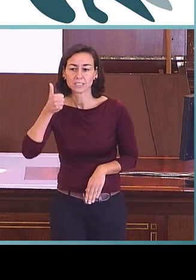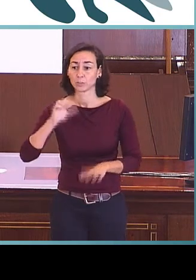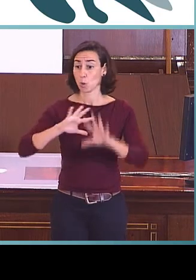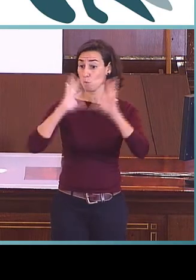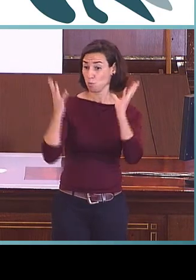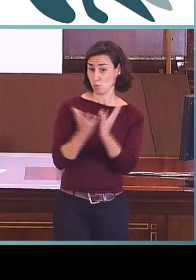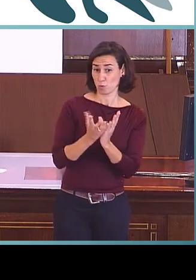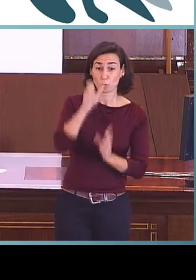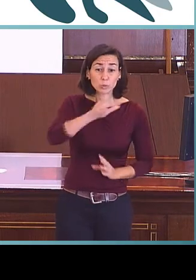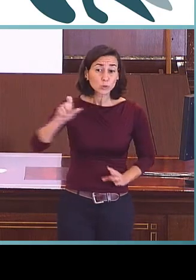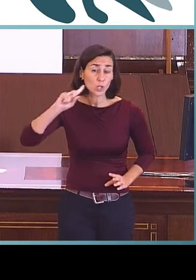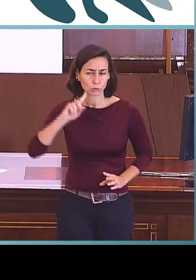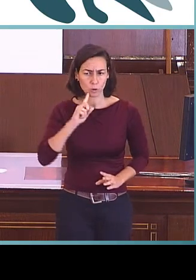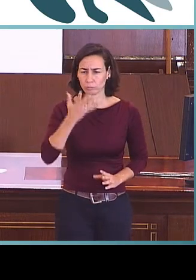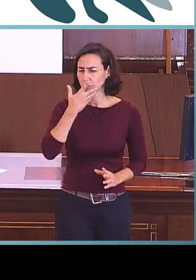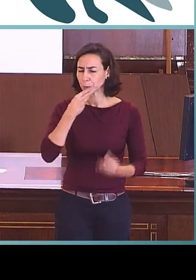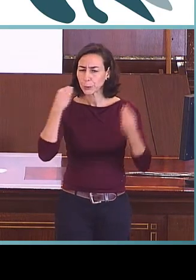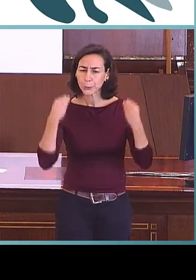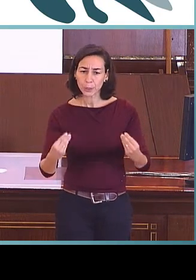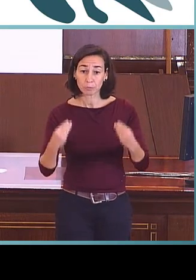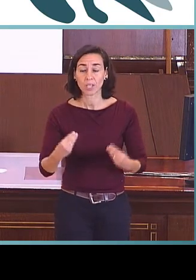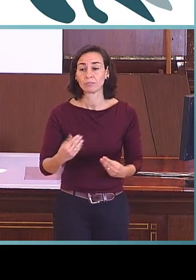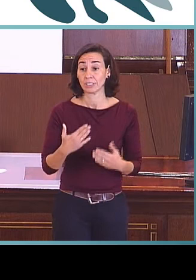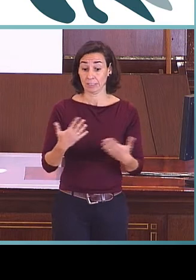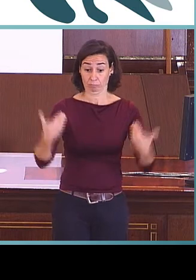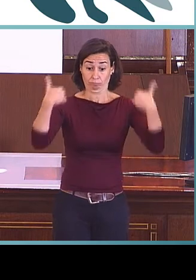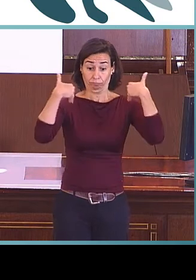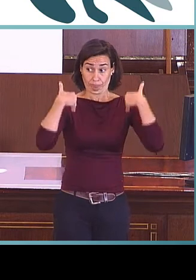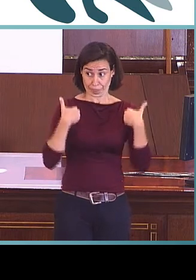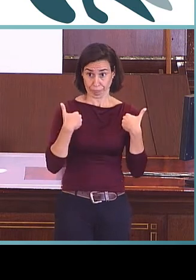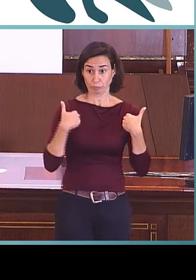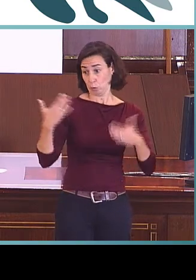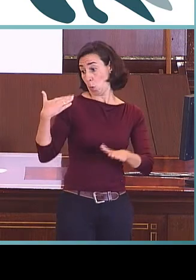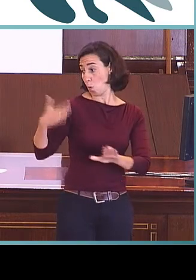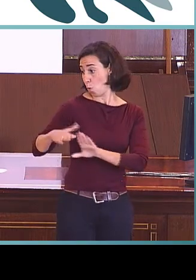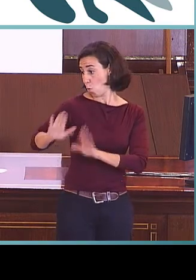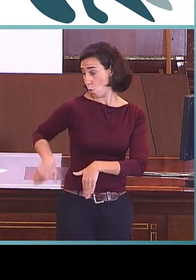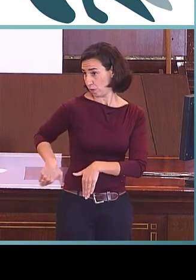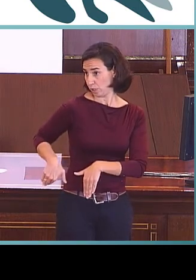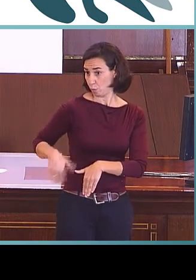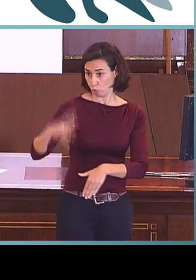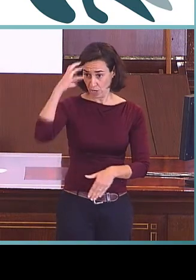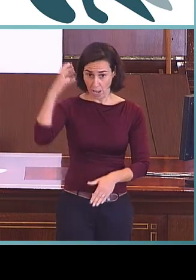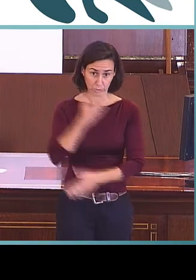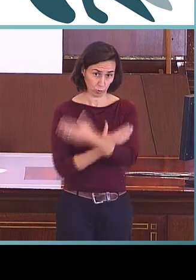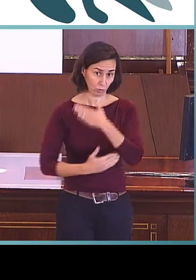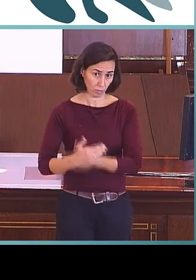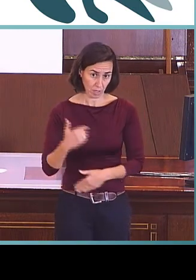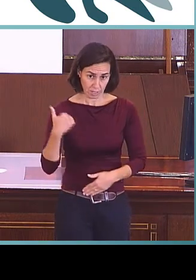de las personas sordas a raíz de mi responsabilidad esta última en el Real Patronato y en la Dirección General